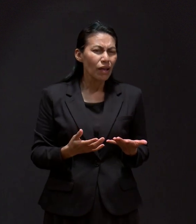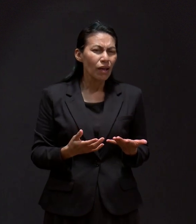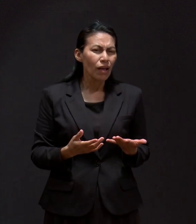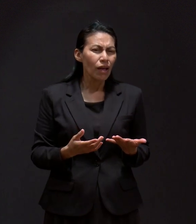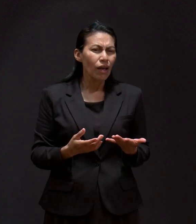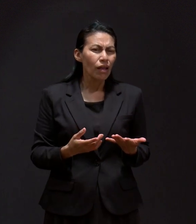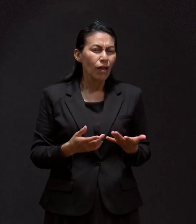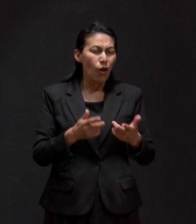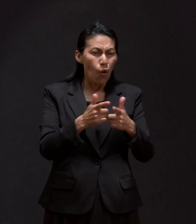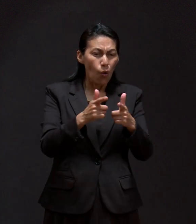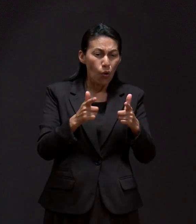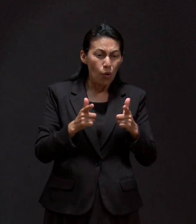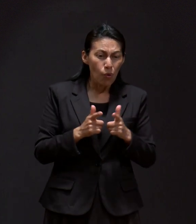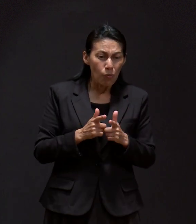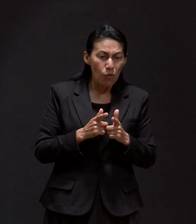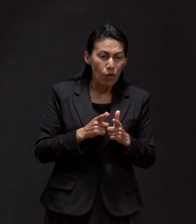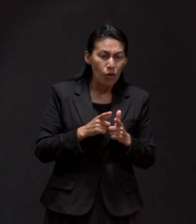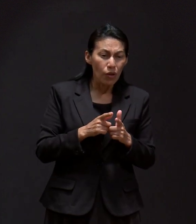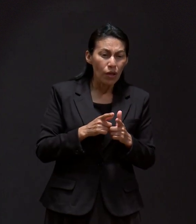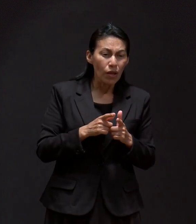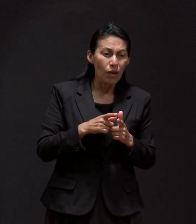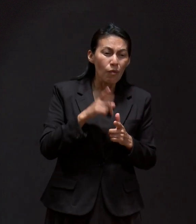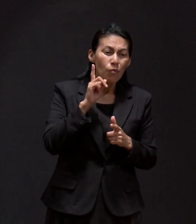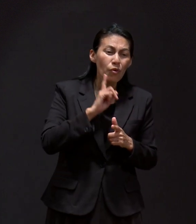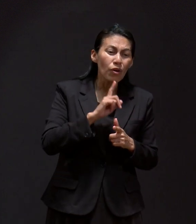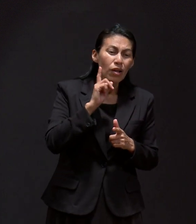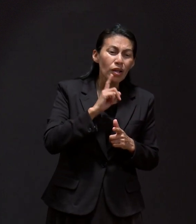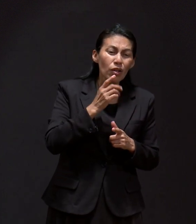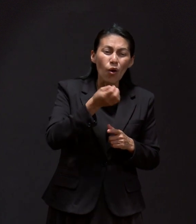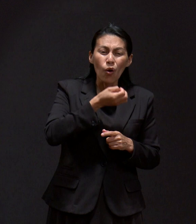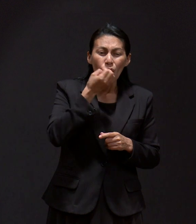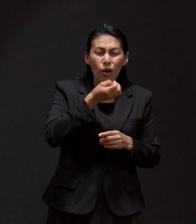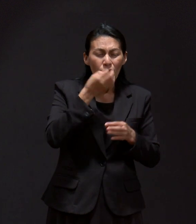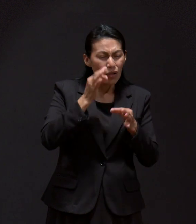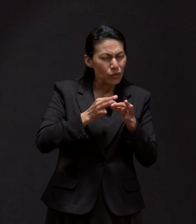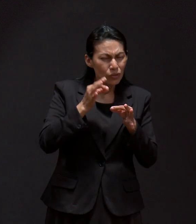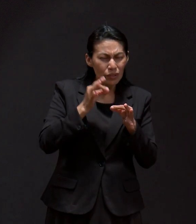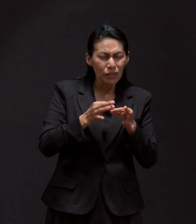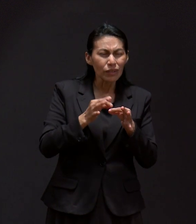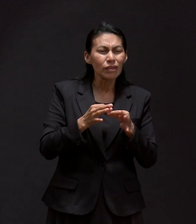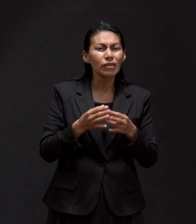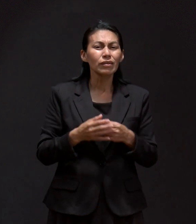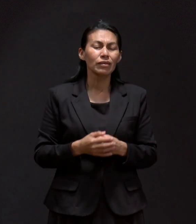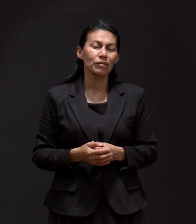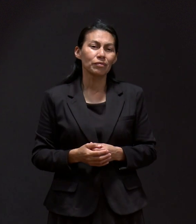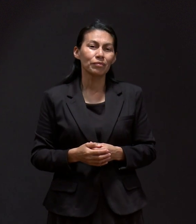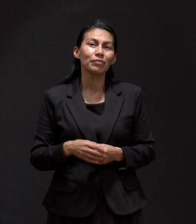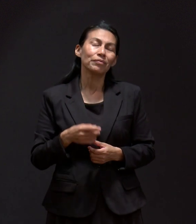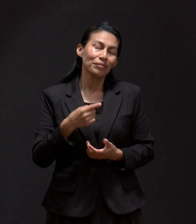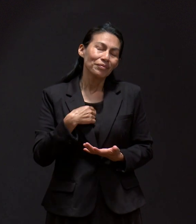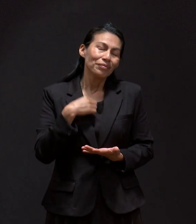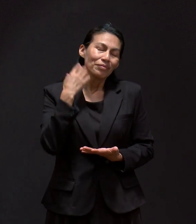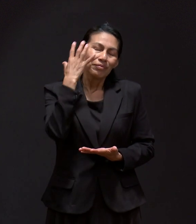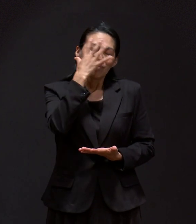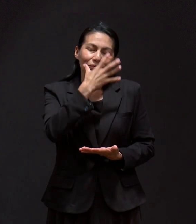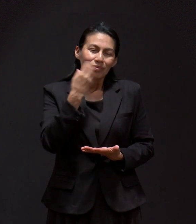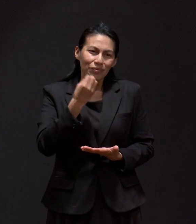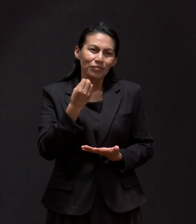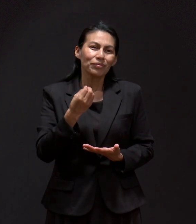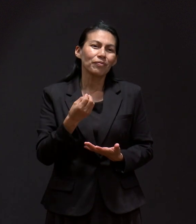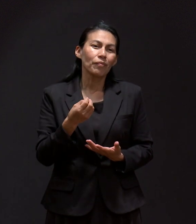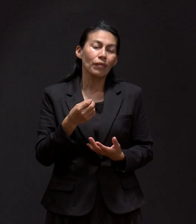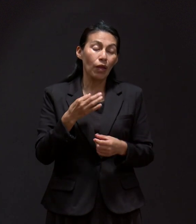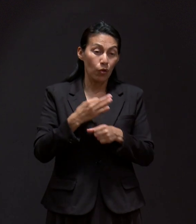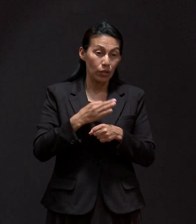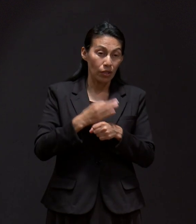de pertenecer a un grupo como las guerreras de la oración si pues muy muy